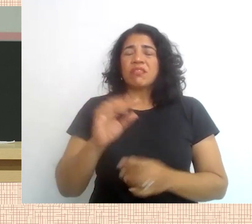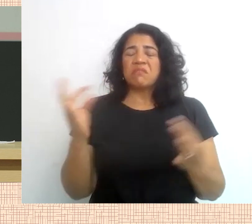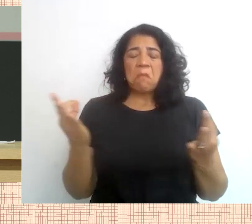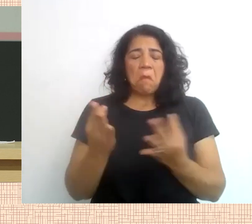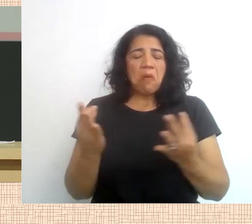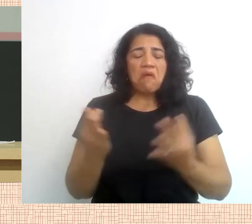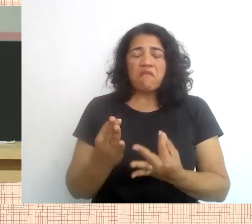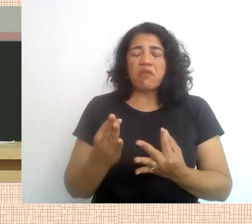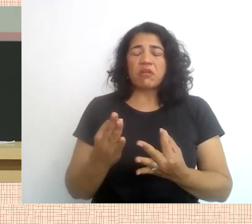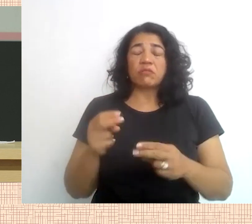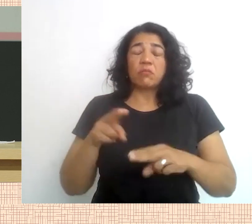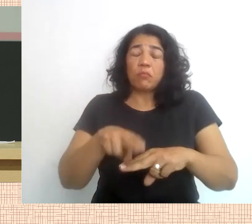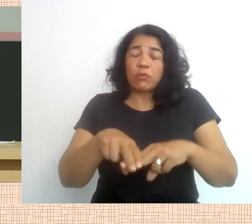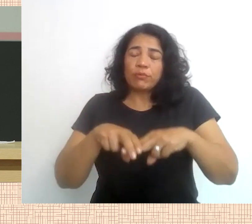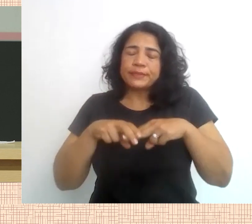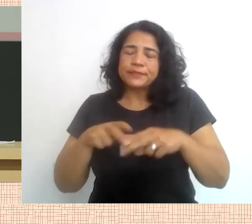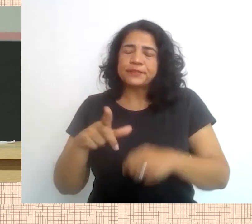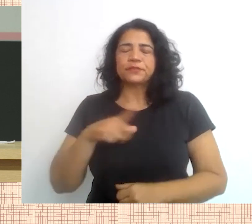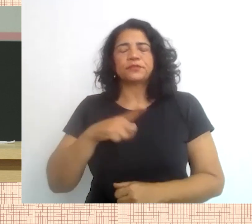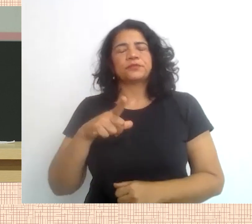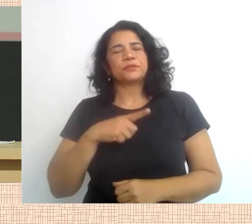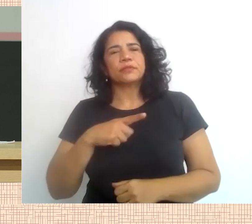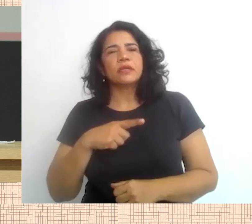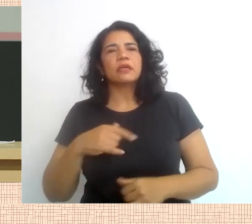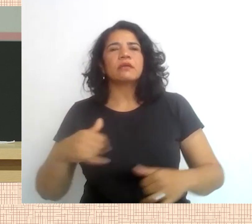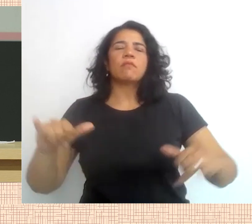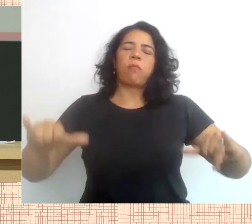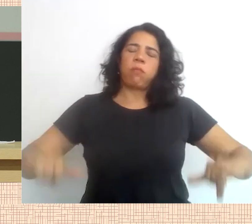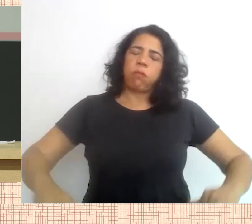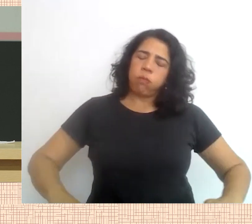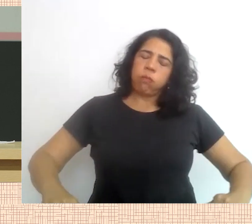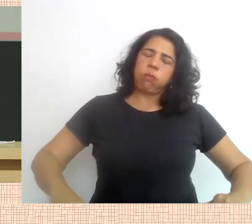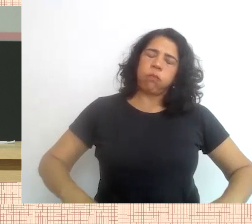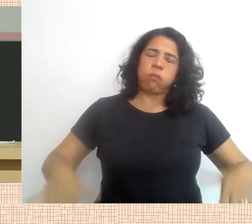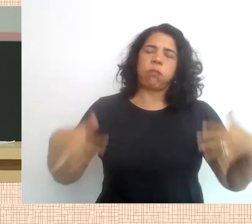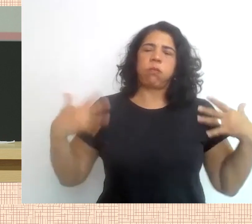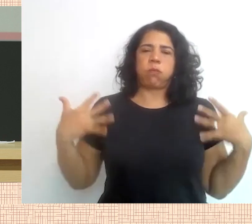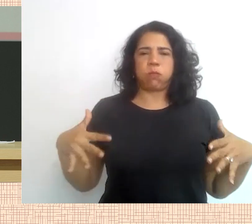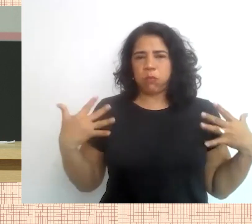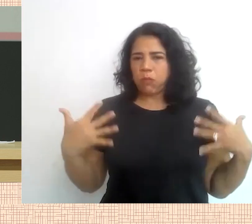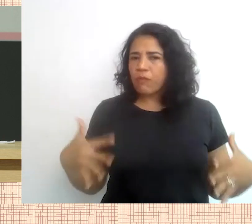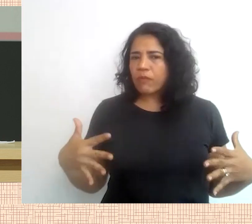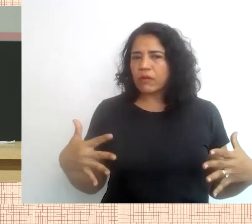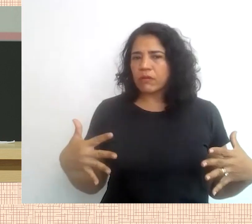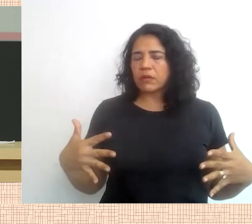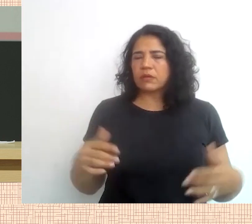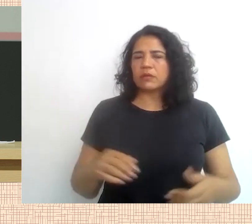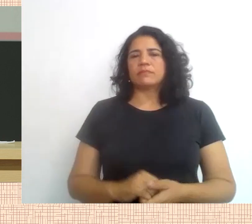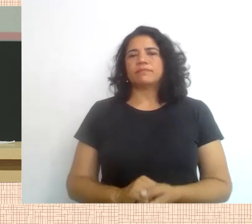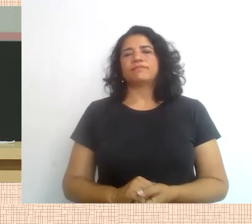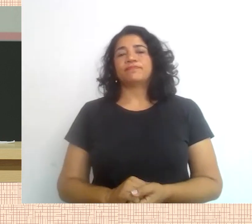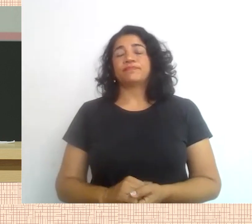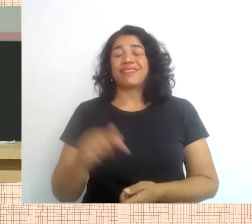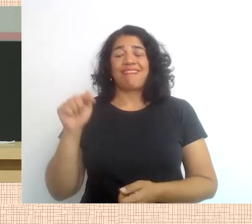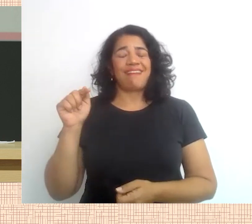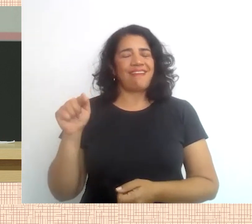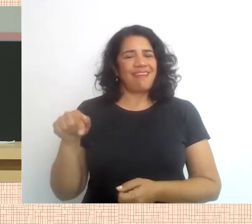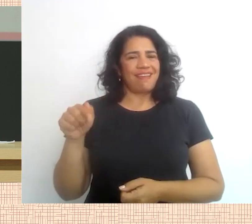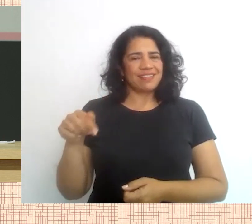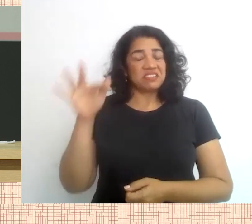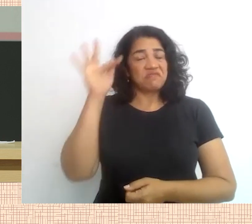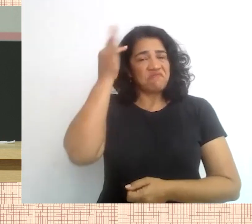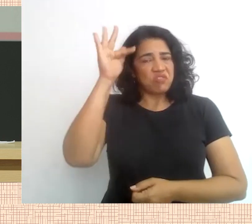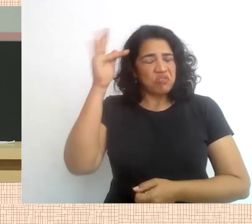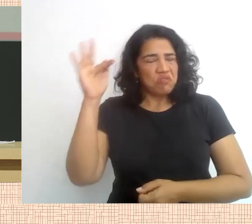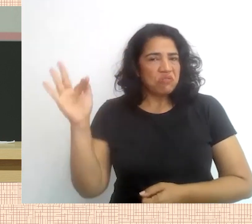homem, para se libertar da sua carne, que é matéria, precisa ser através da gnose. O